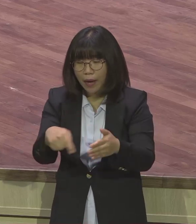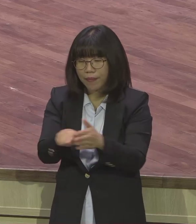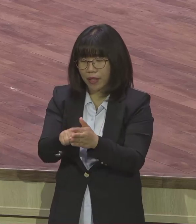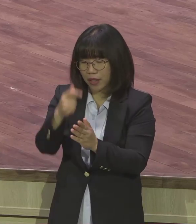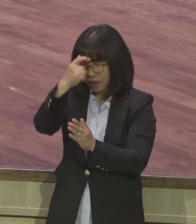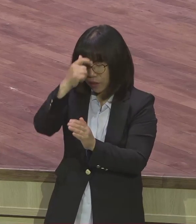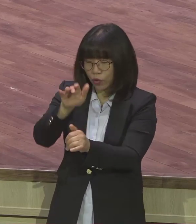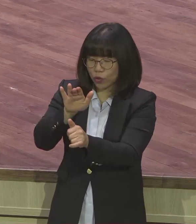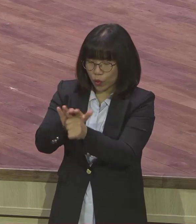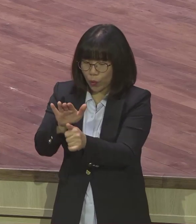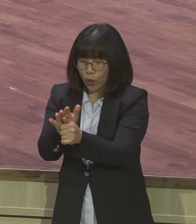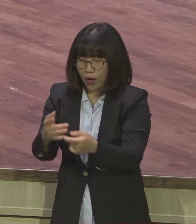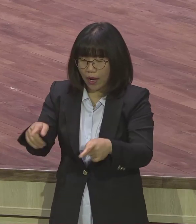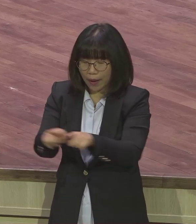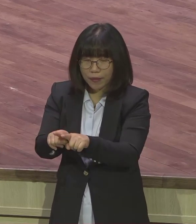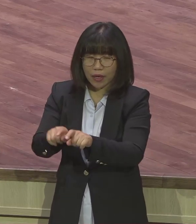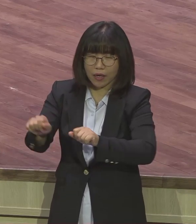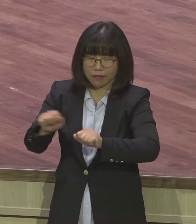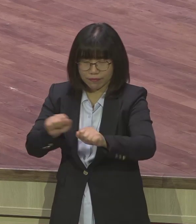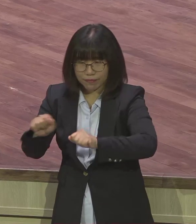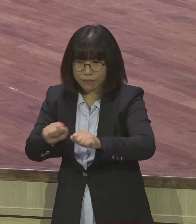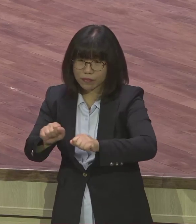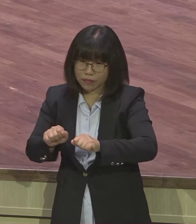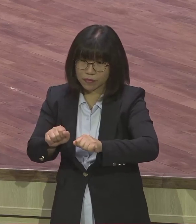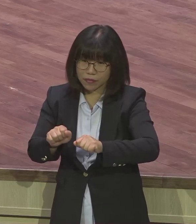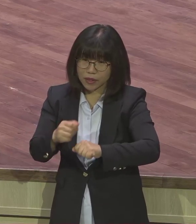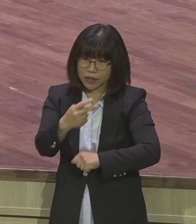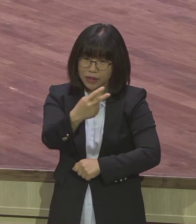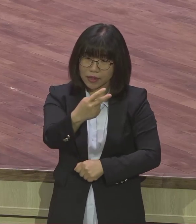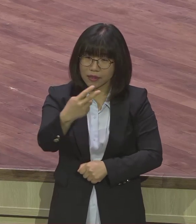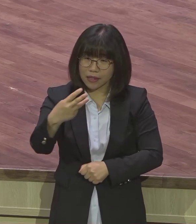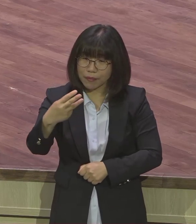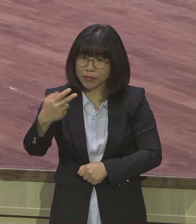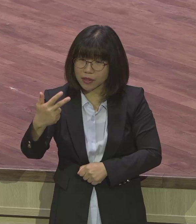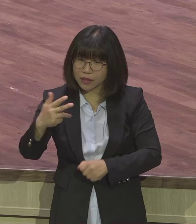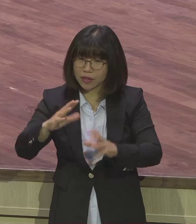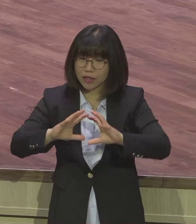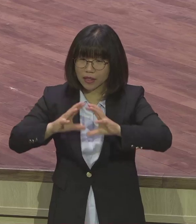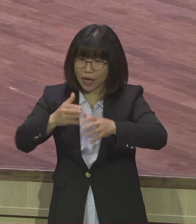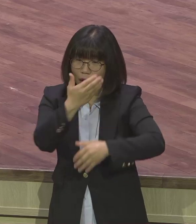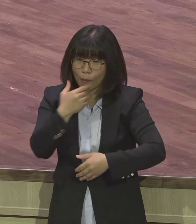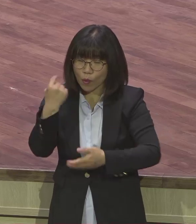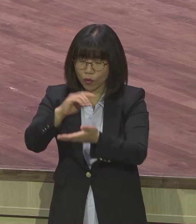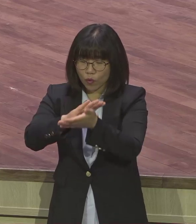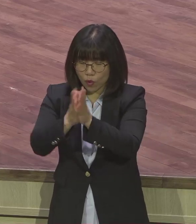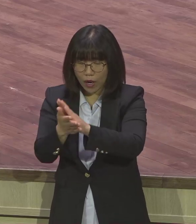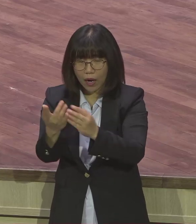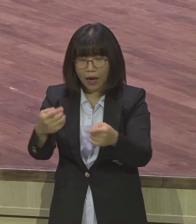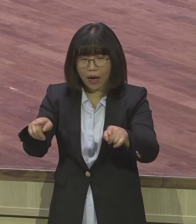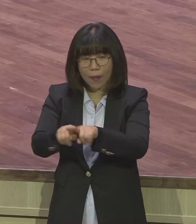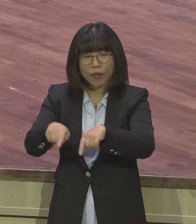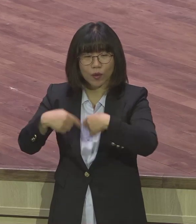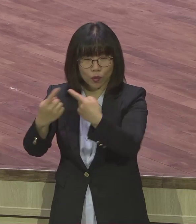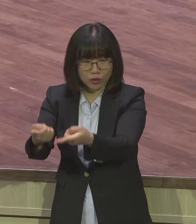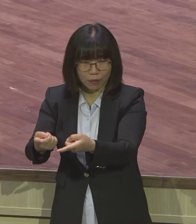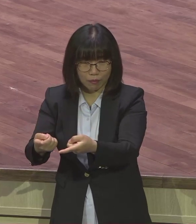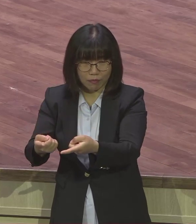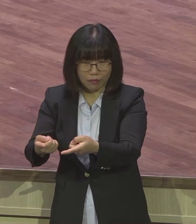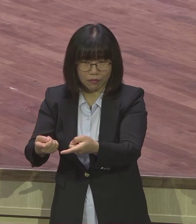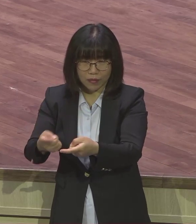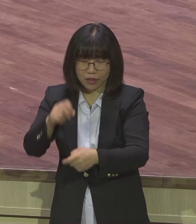가고 그렇게 해서 2, 3주 나라 복음화를 실제로 해야 되는 것이지. 하지도 않고